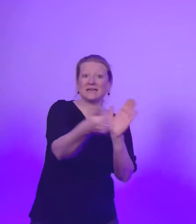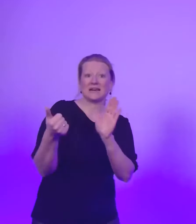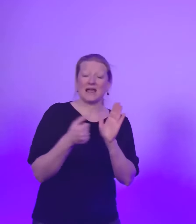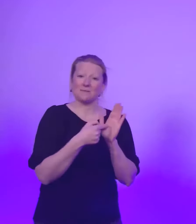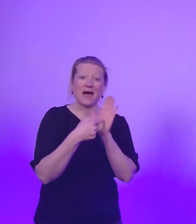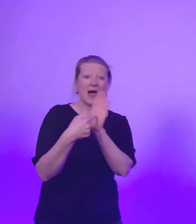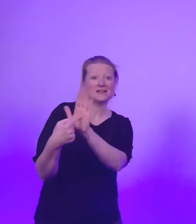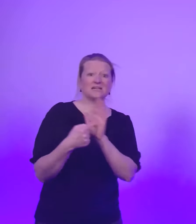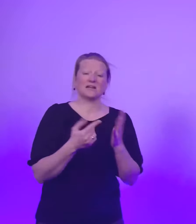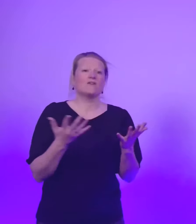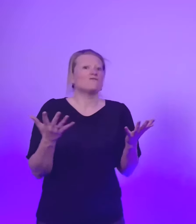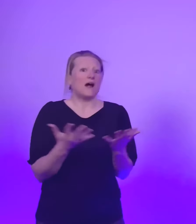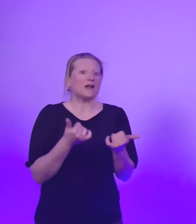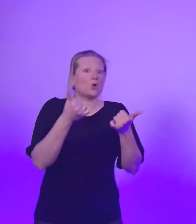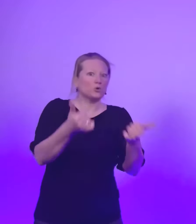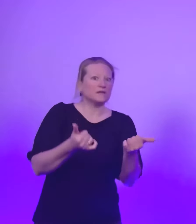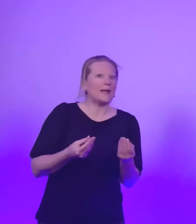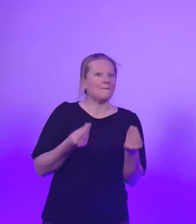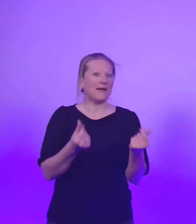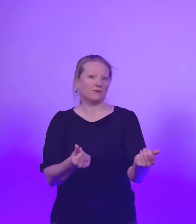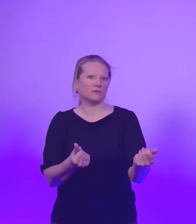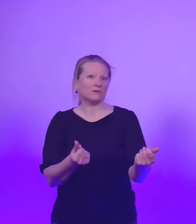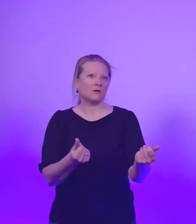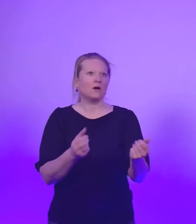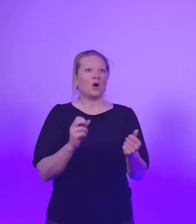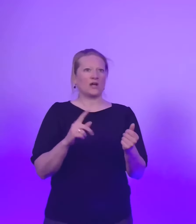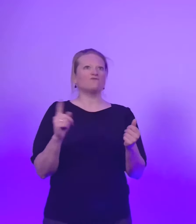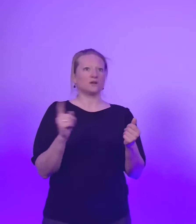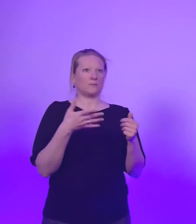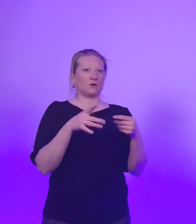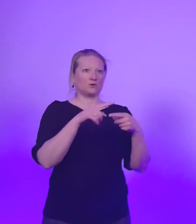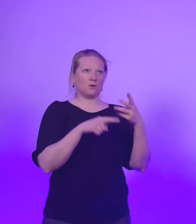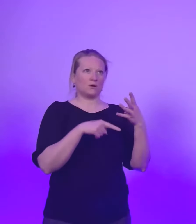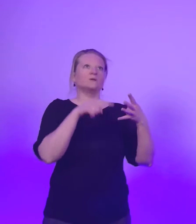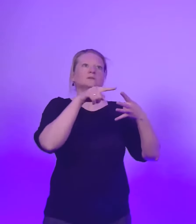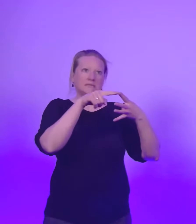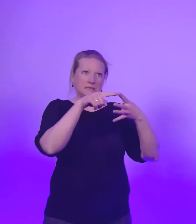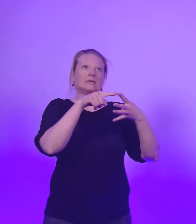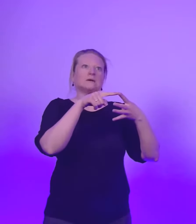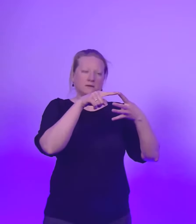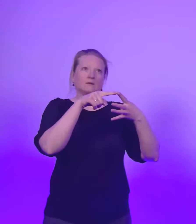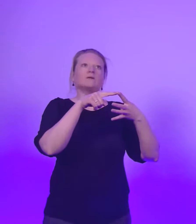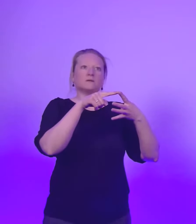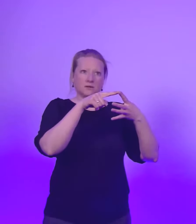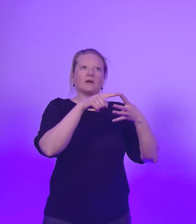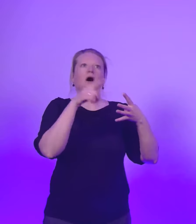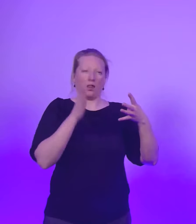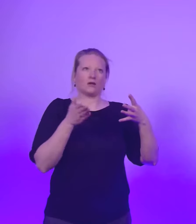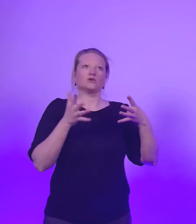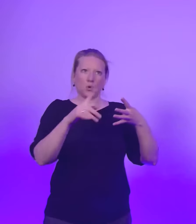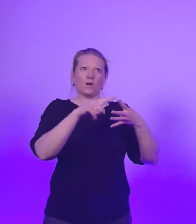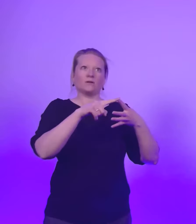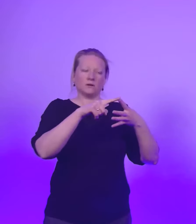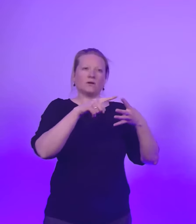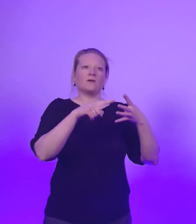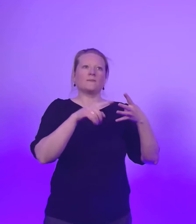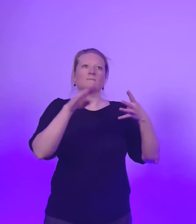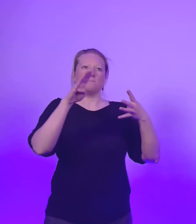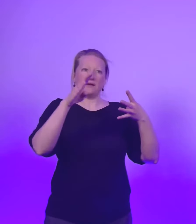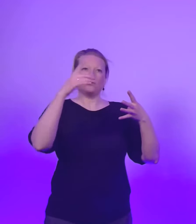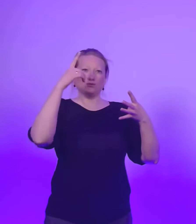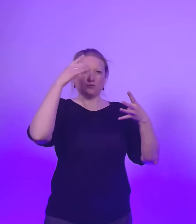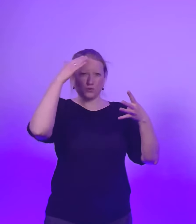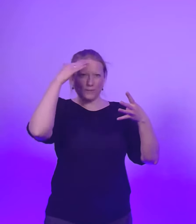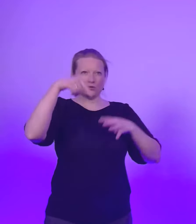je goed in bent. Oké, welke hebben we gezongen? A. God heeft jou zelf gemaakt, gaf jou veel talent. Ja. B. Van top tot